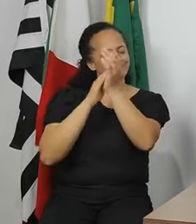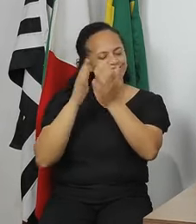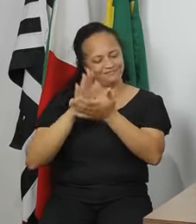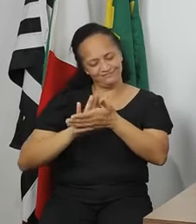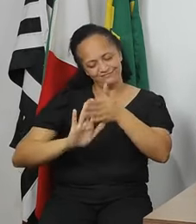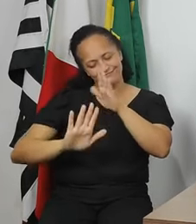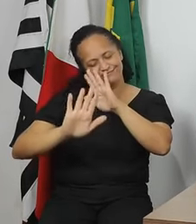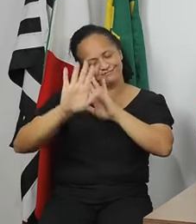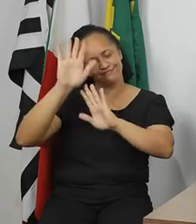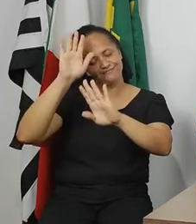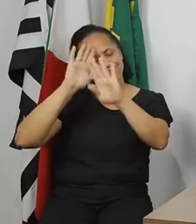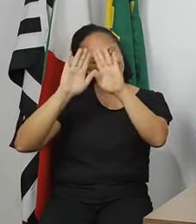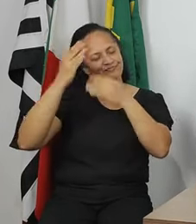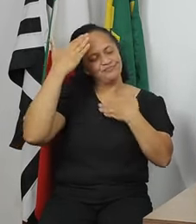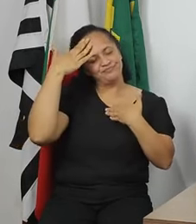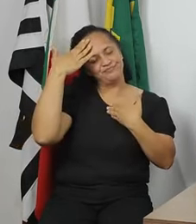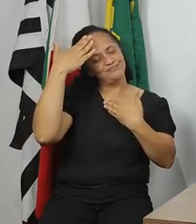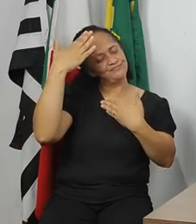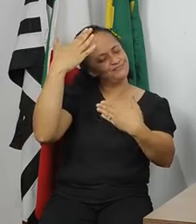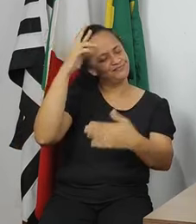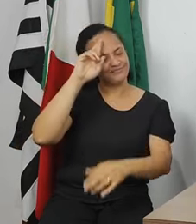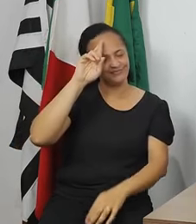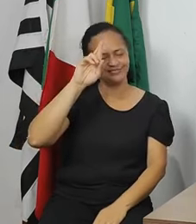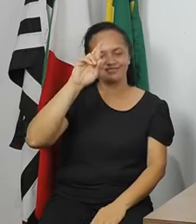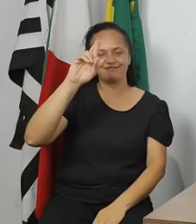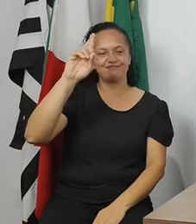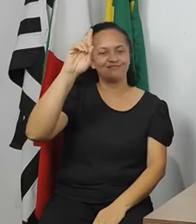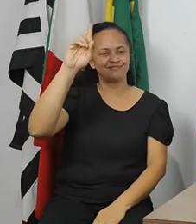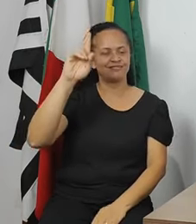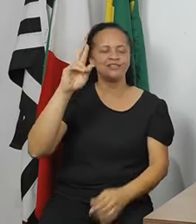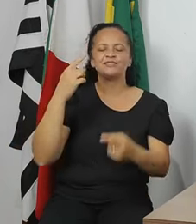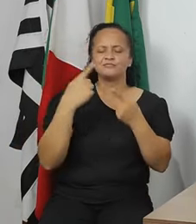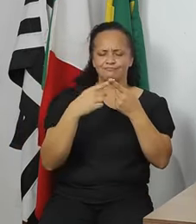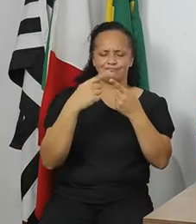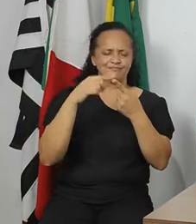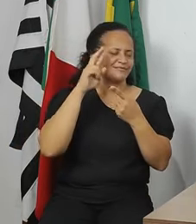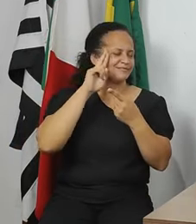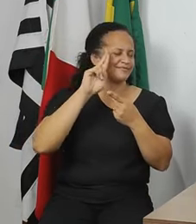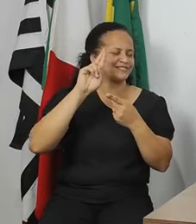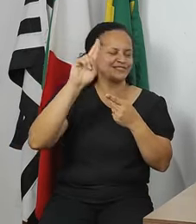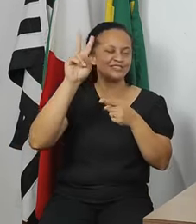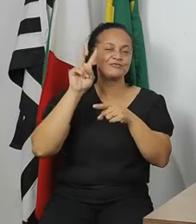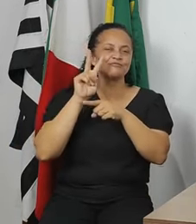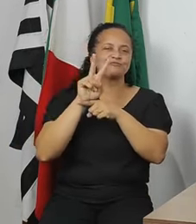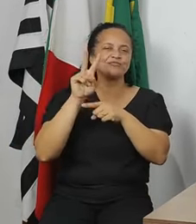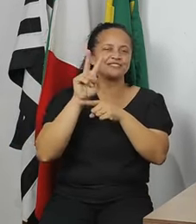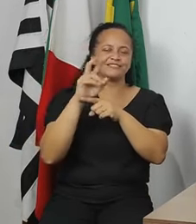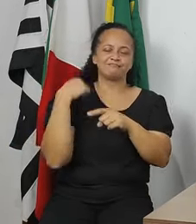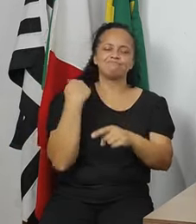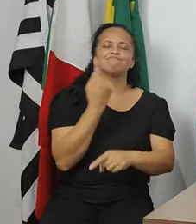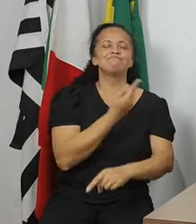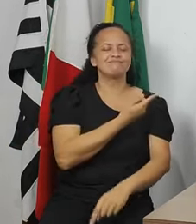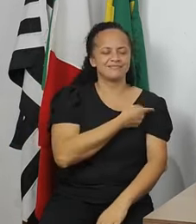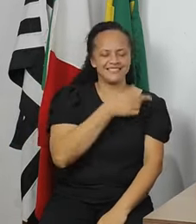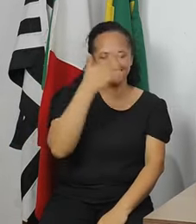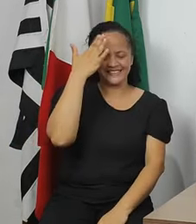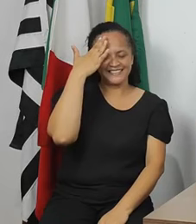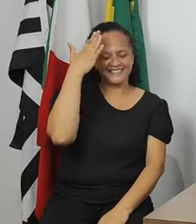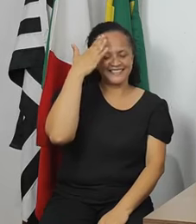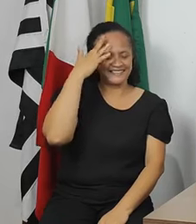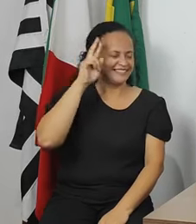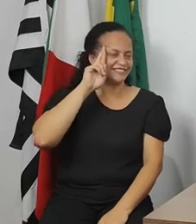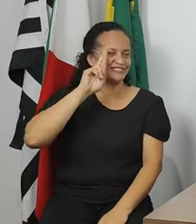adorar e Te agradecer, Senhor, porque até aqui o Senhor nos sustentou e eu tenho certeza que o Senhor continuará